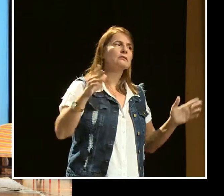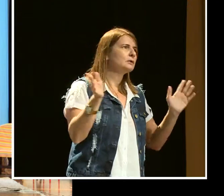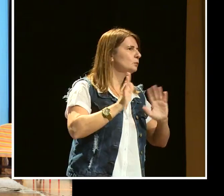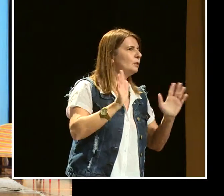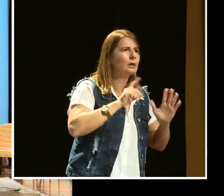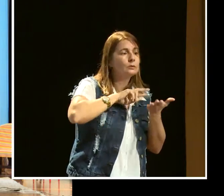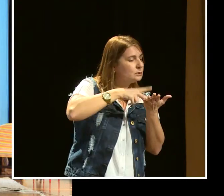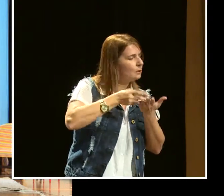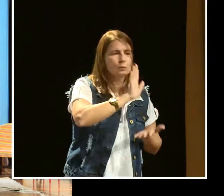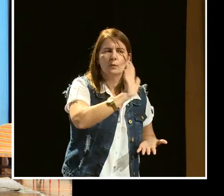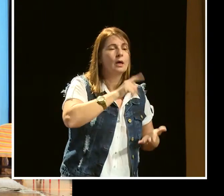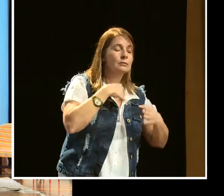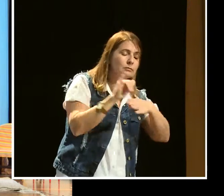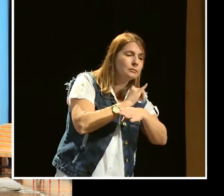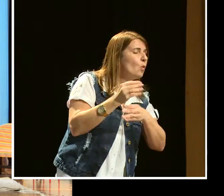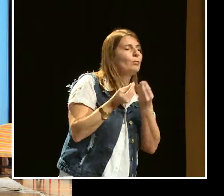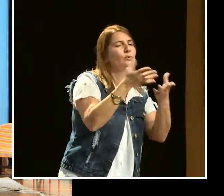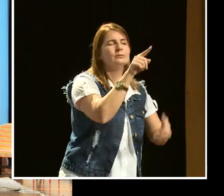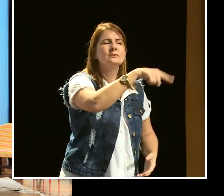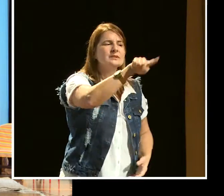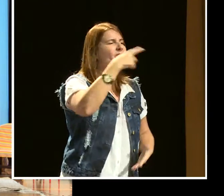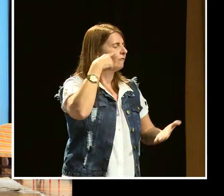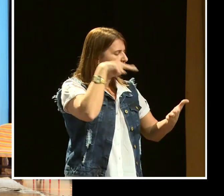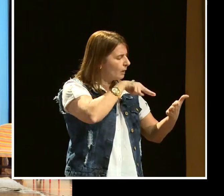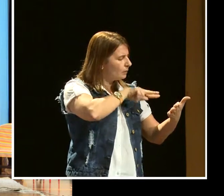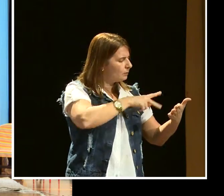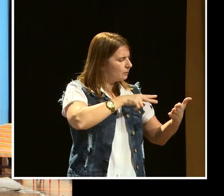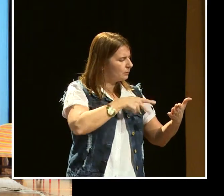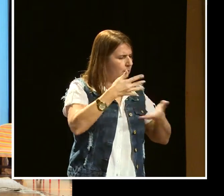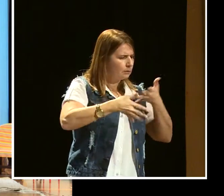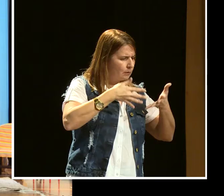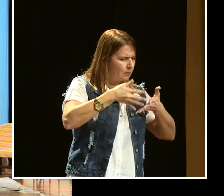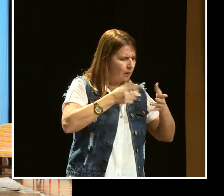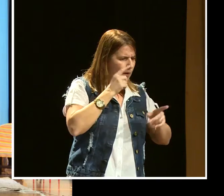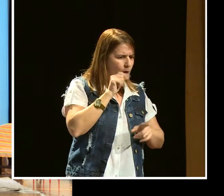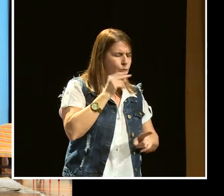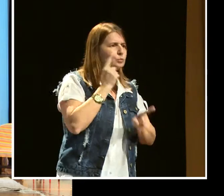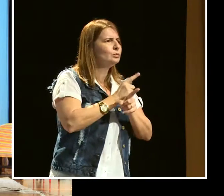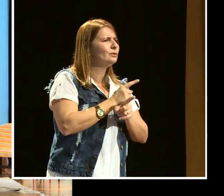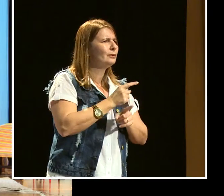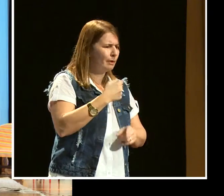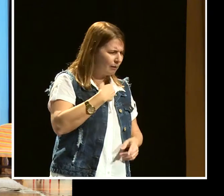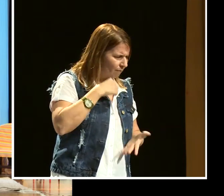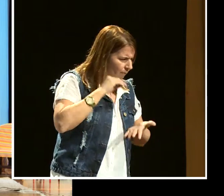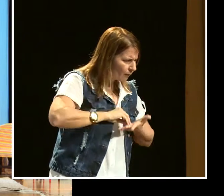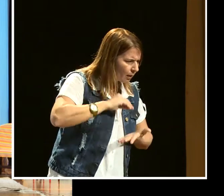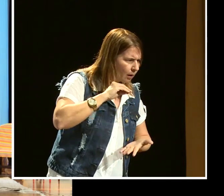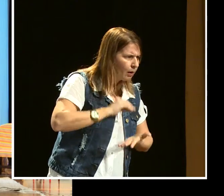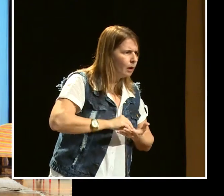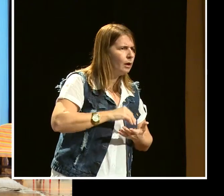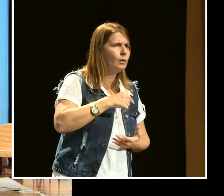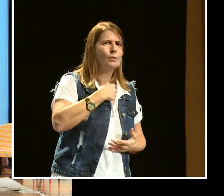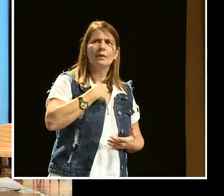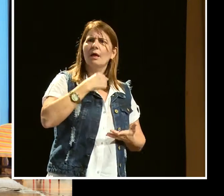tradutor, eu não vou ser um intérprete. E nós começamos a pensar em outras formas de sinalizar. E, a partir